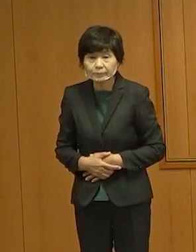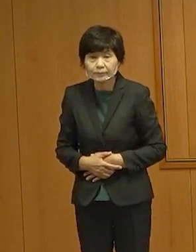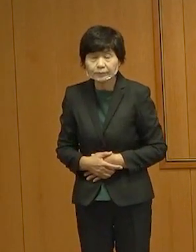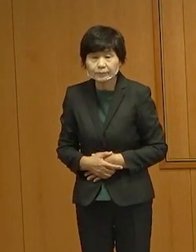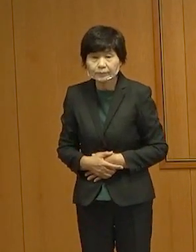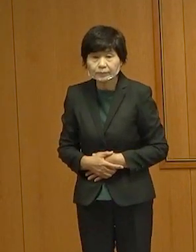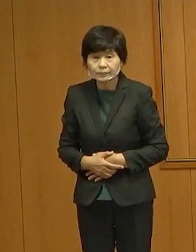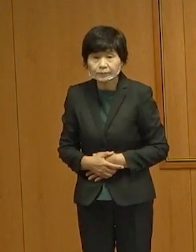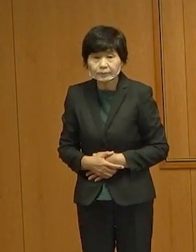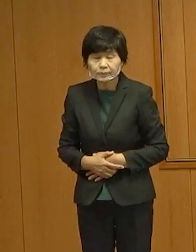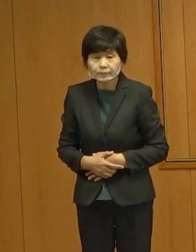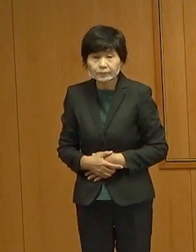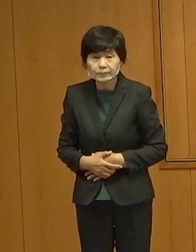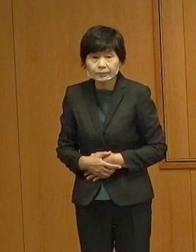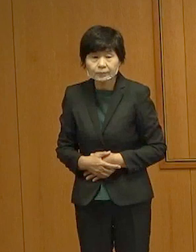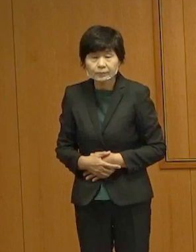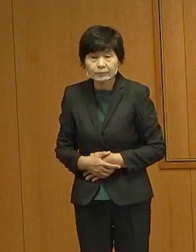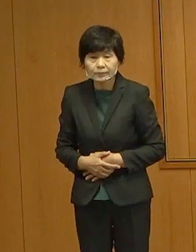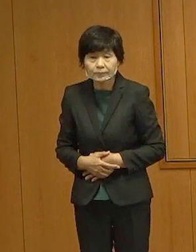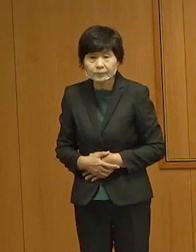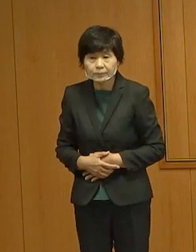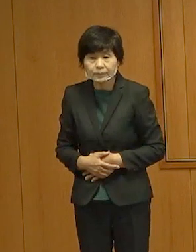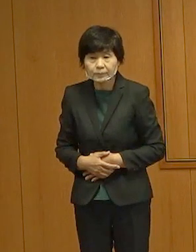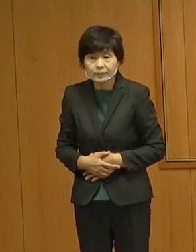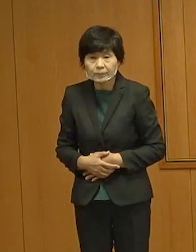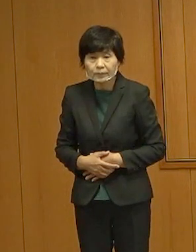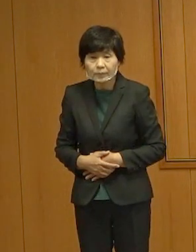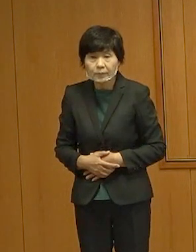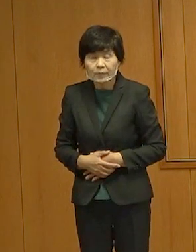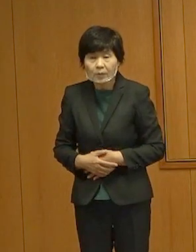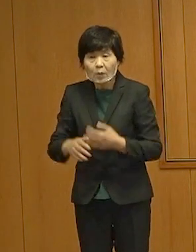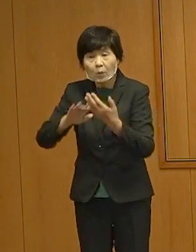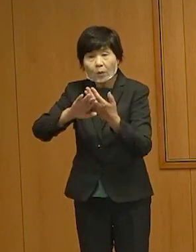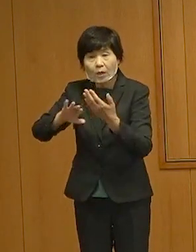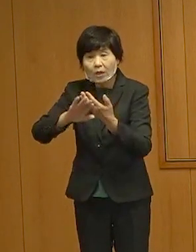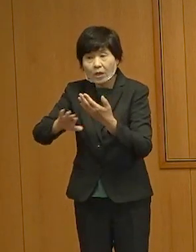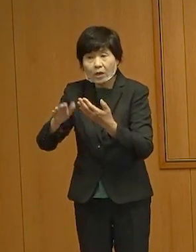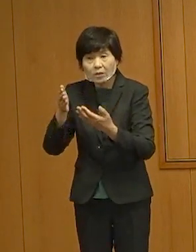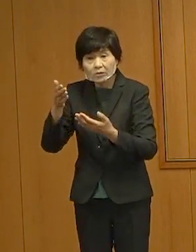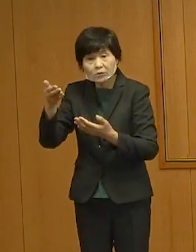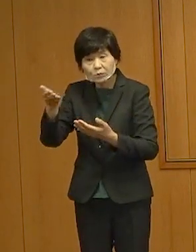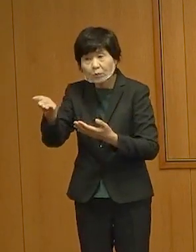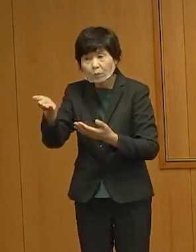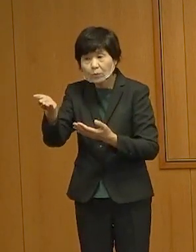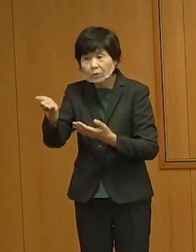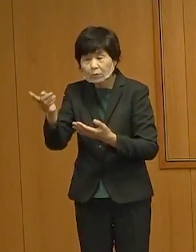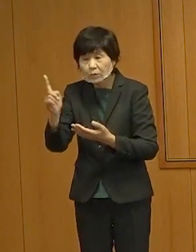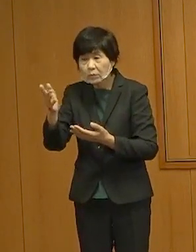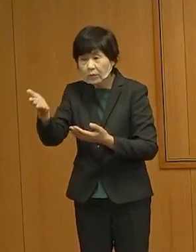発表事項以外の部分で、幹事社以外から質問があればよろしくお願いします。